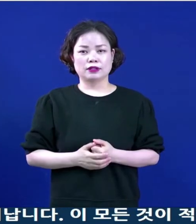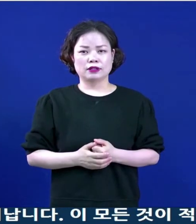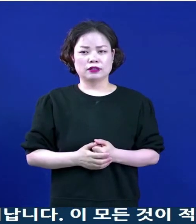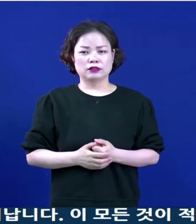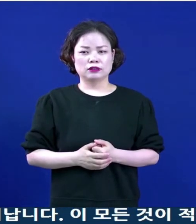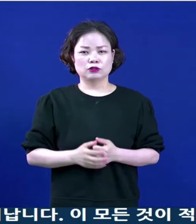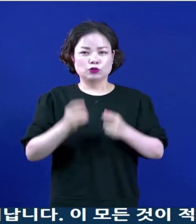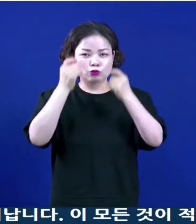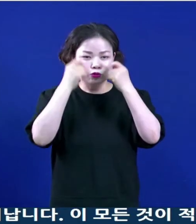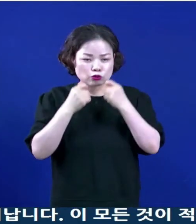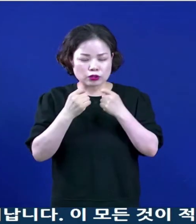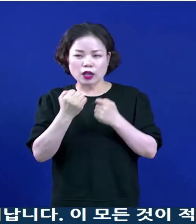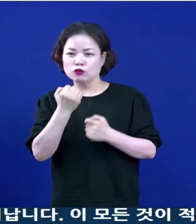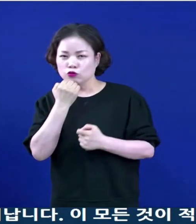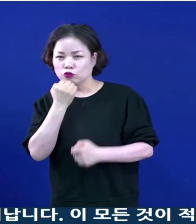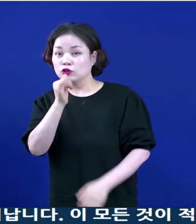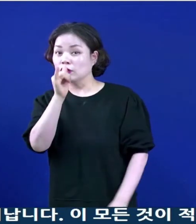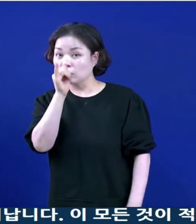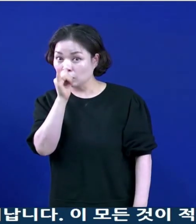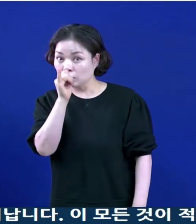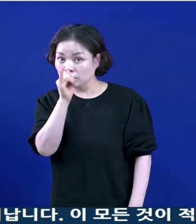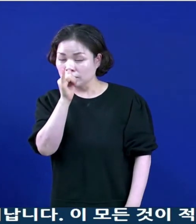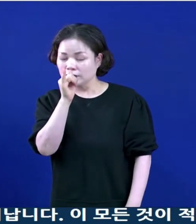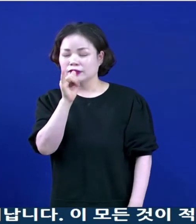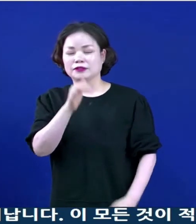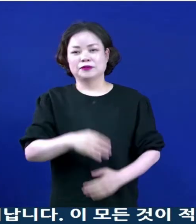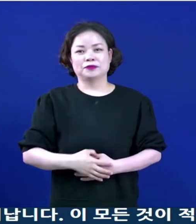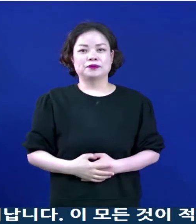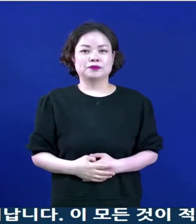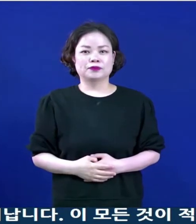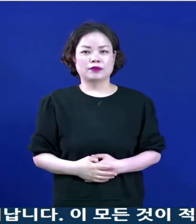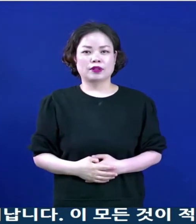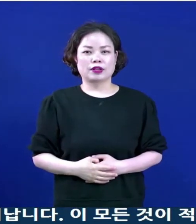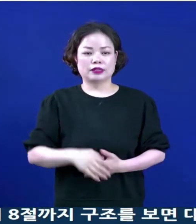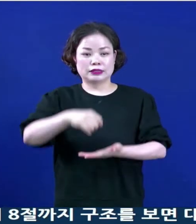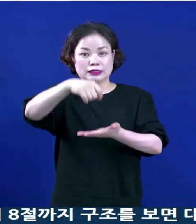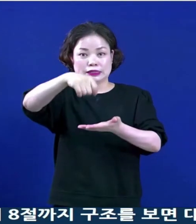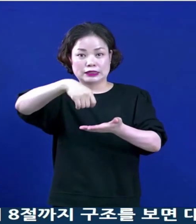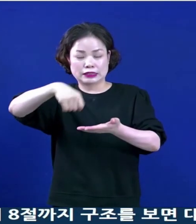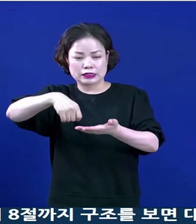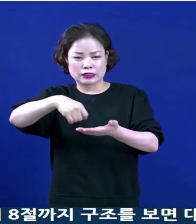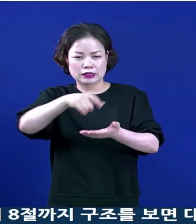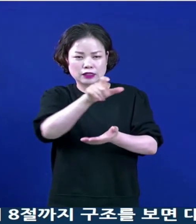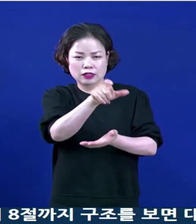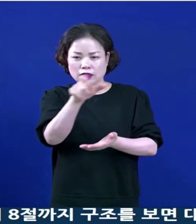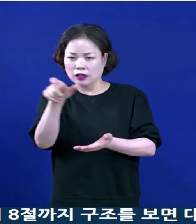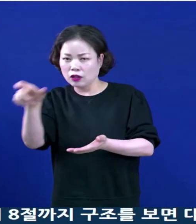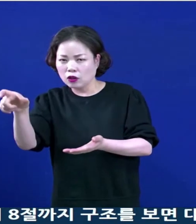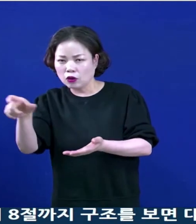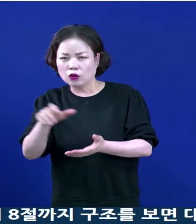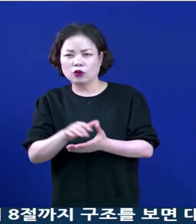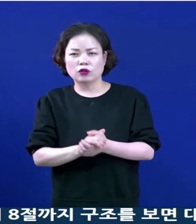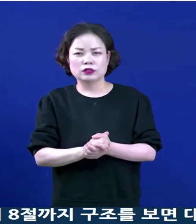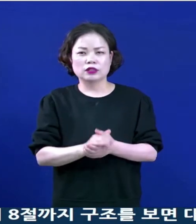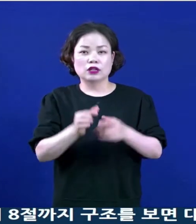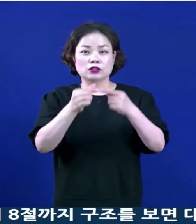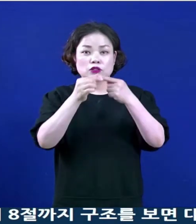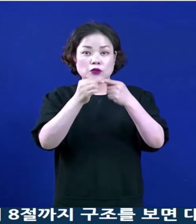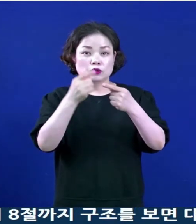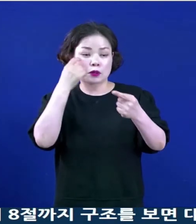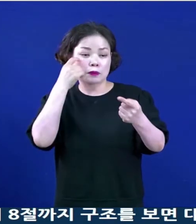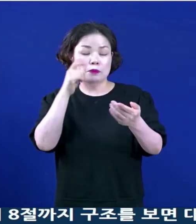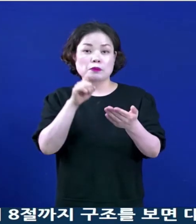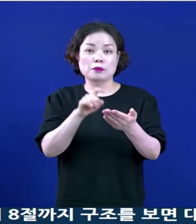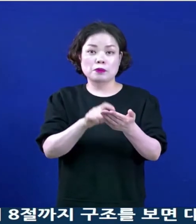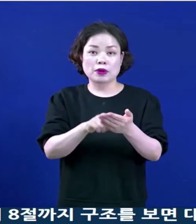울 때를 웃을 때보다 먼저 언급하기도 하기 때문이죠. 저자 이름 배치와 구조를 통해서 우리가 첫 번째로 발견할